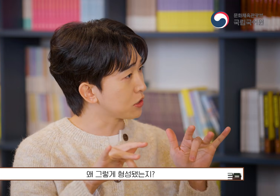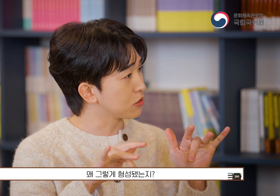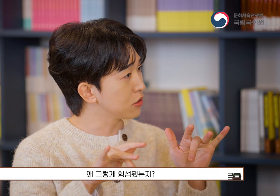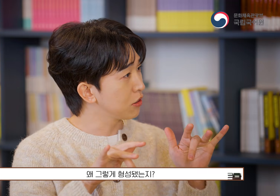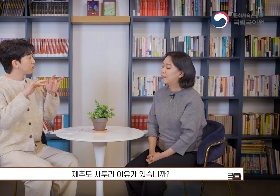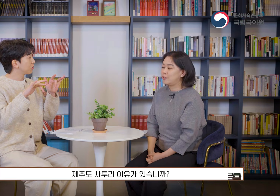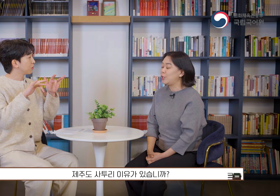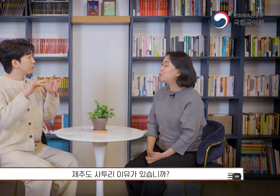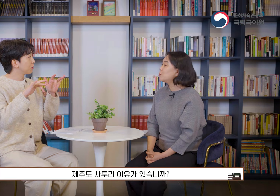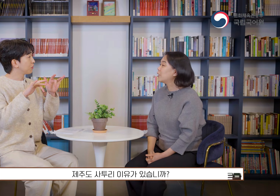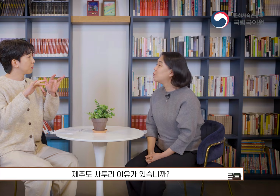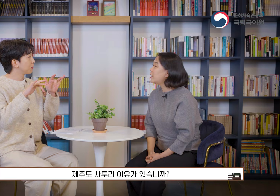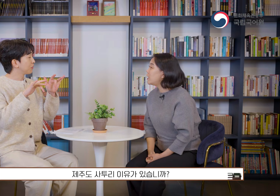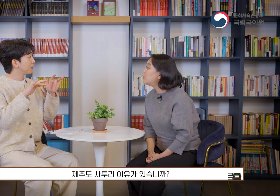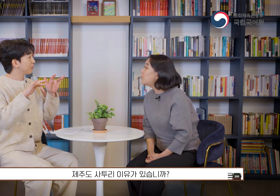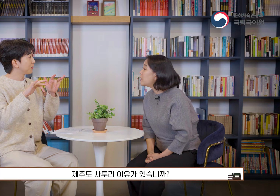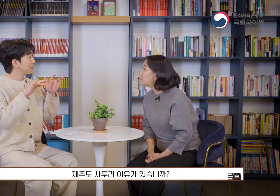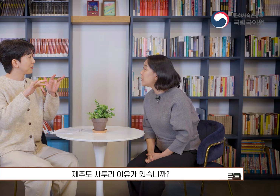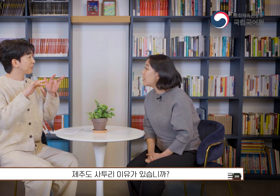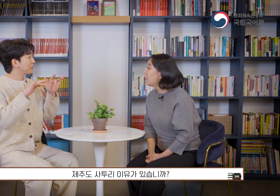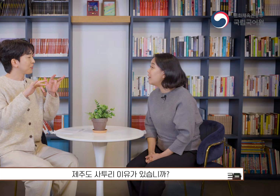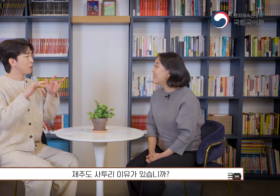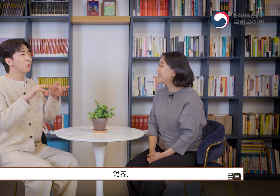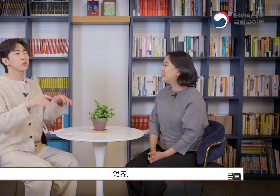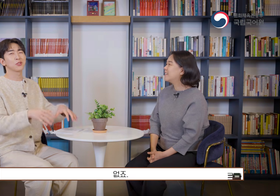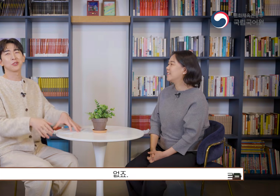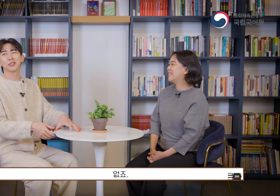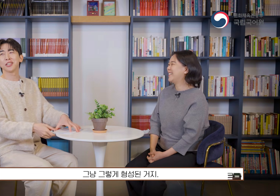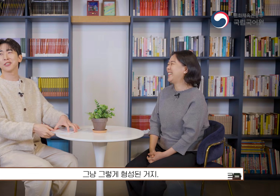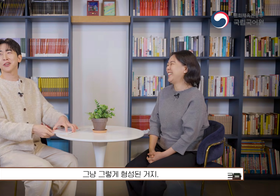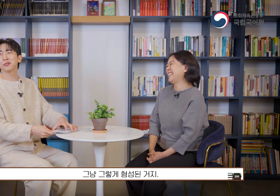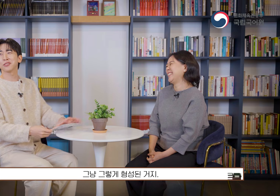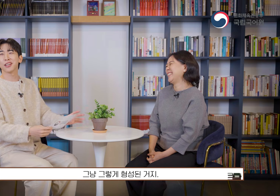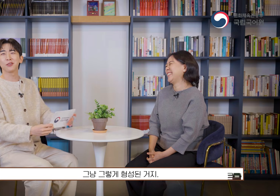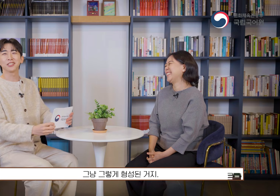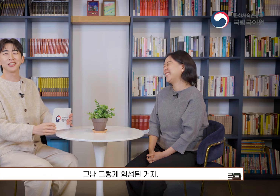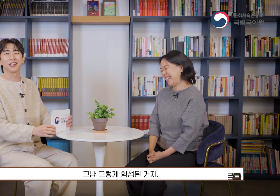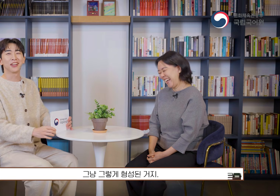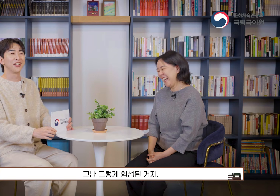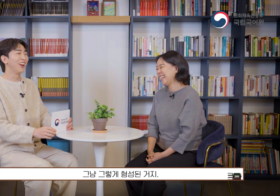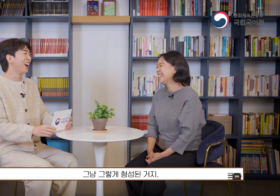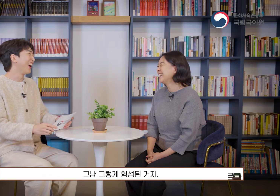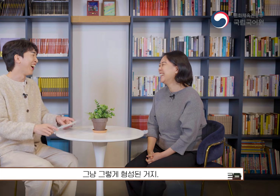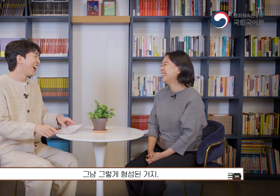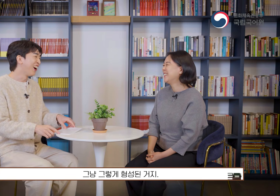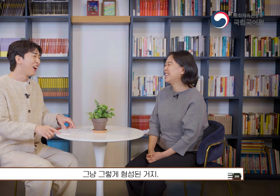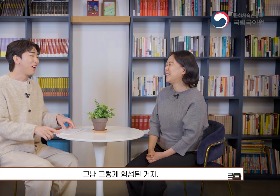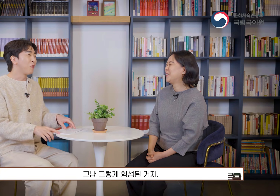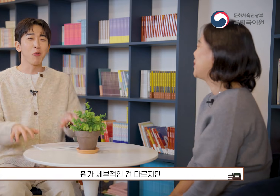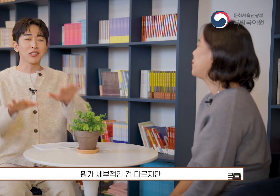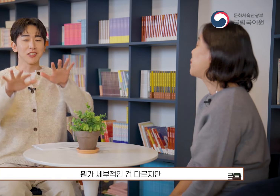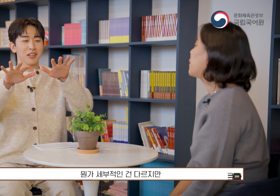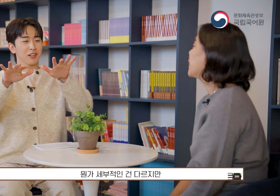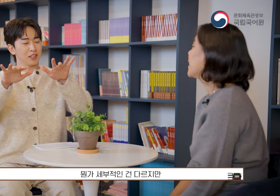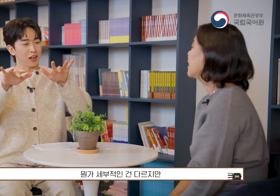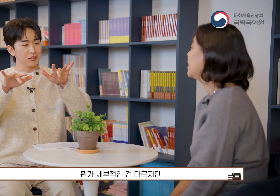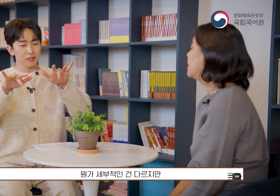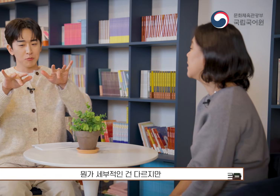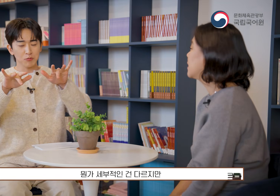형성되는지? 제주도 사투리 이유가 있습니까? 없죠. 그냥 그렇게 형성된 거지. 네. 뭔가 디테일하게